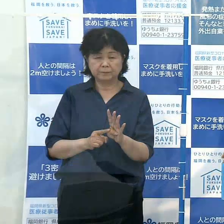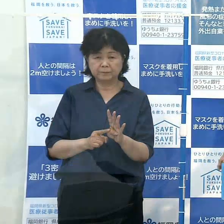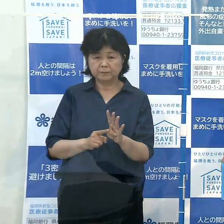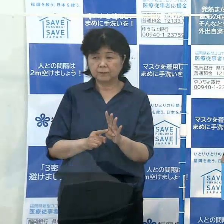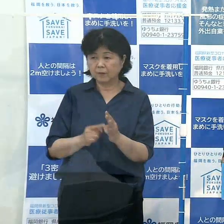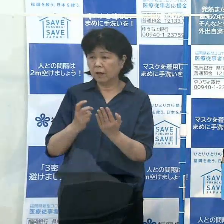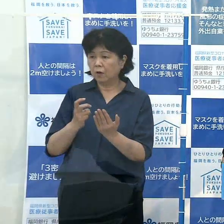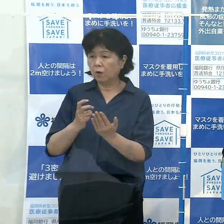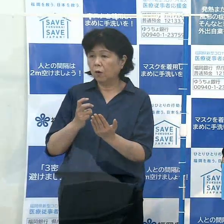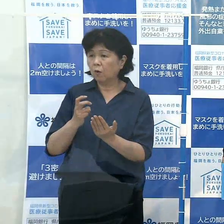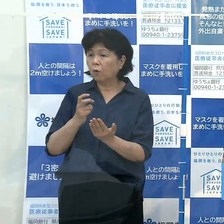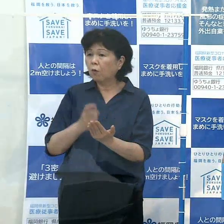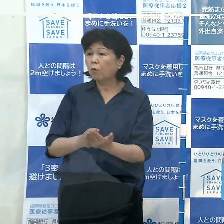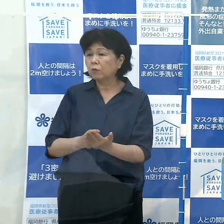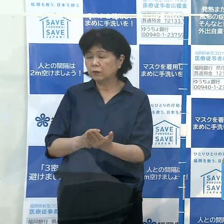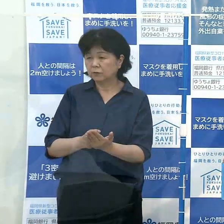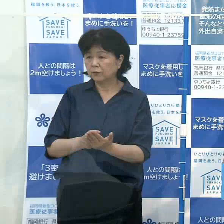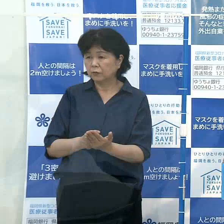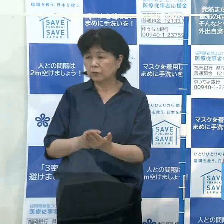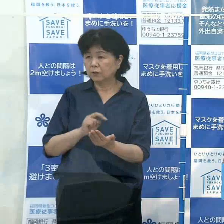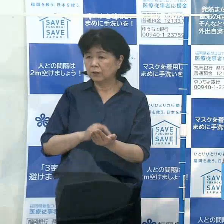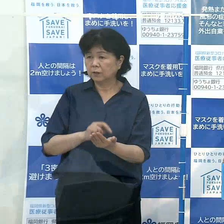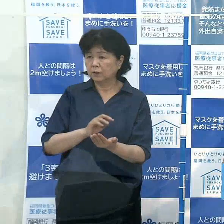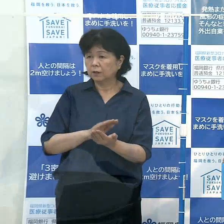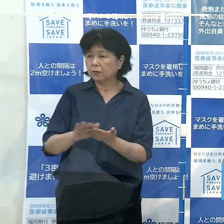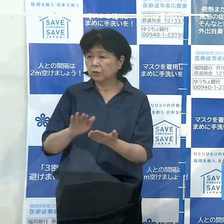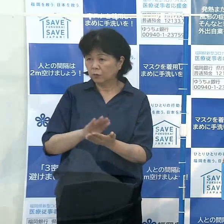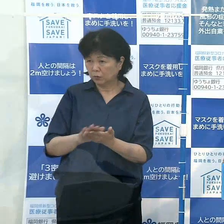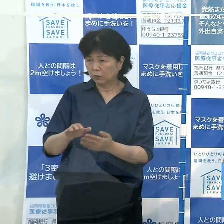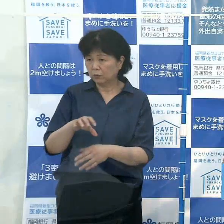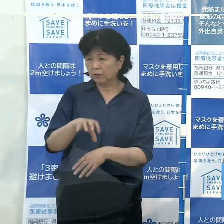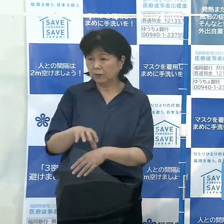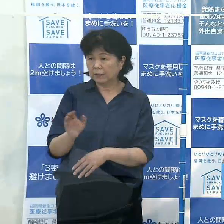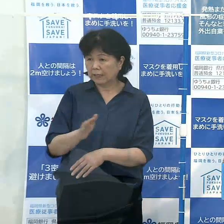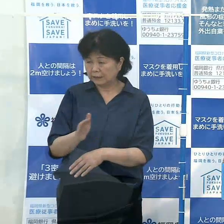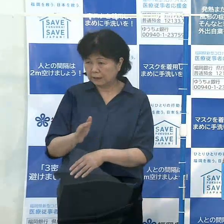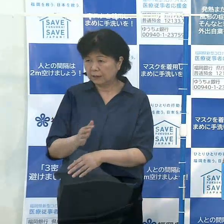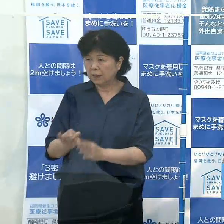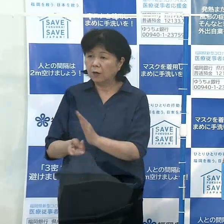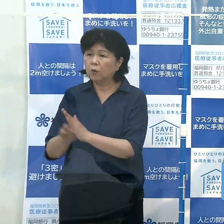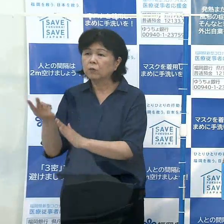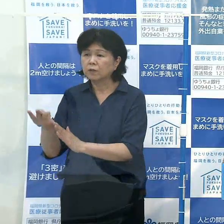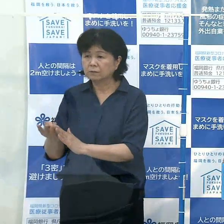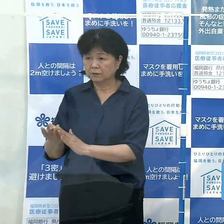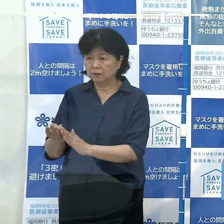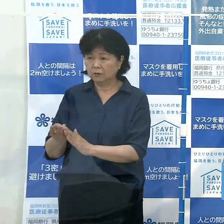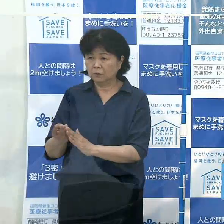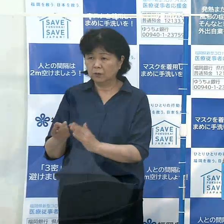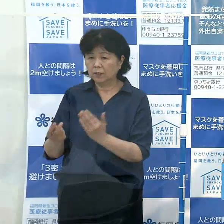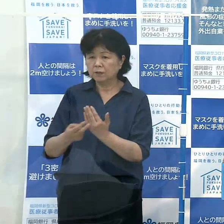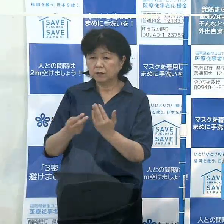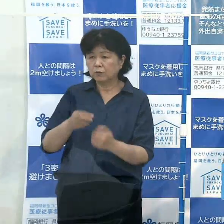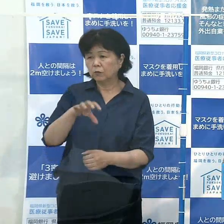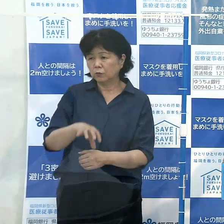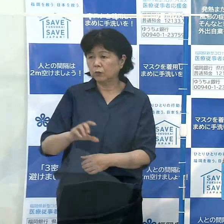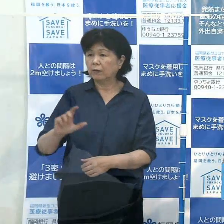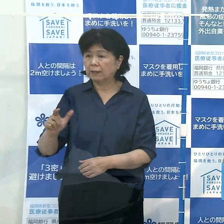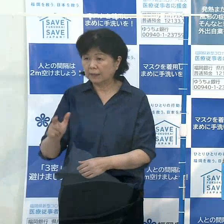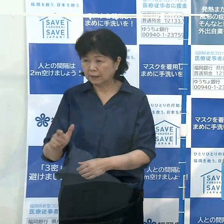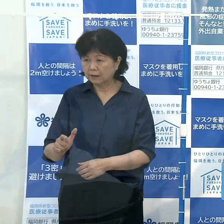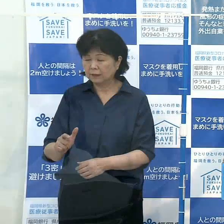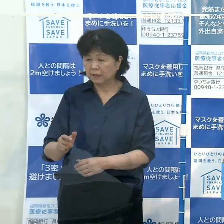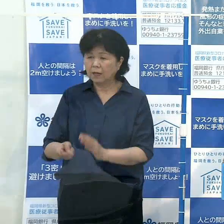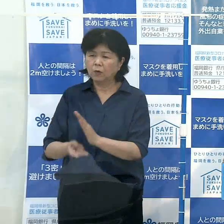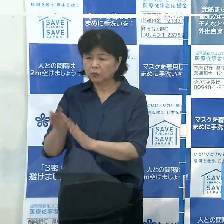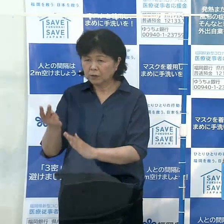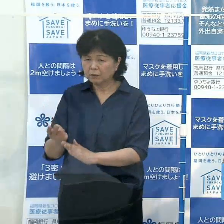法律上これは医療機関でもないし診療所でもないものですから、そこのところの違いがあろう